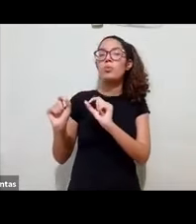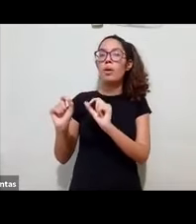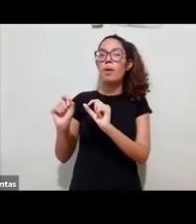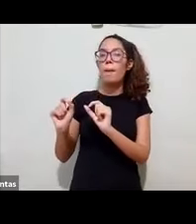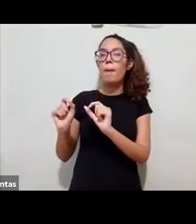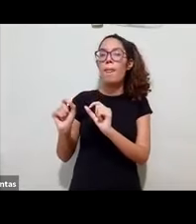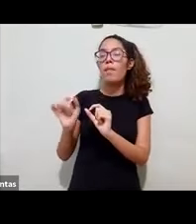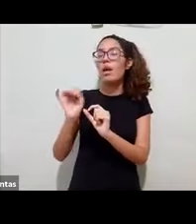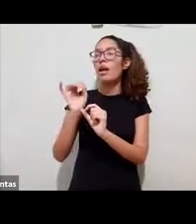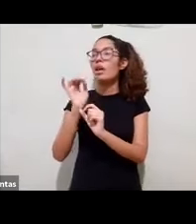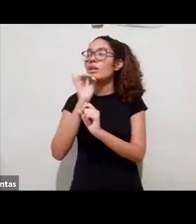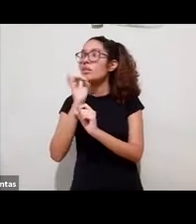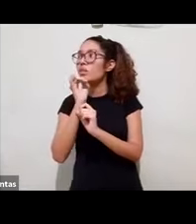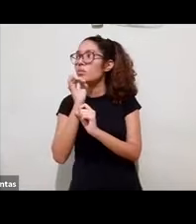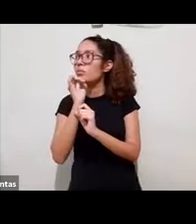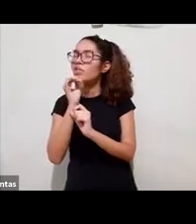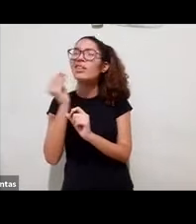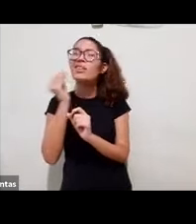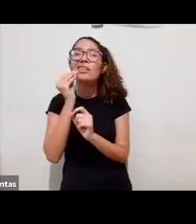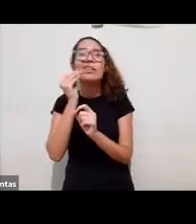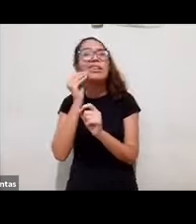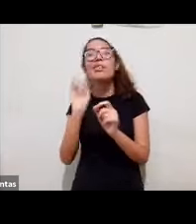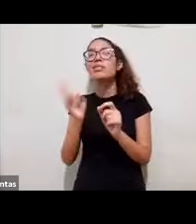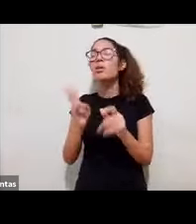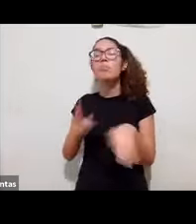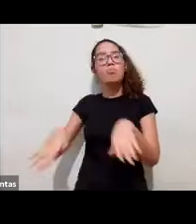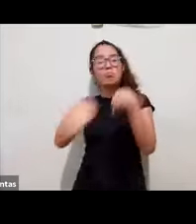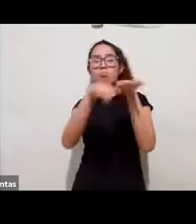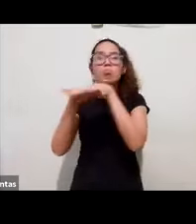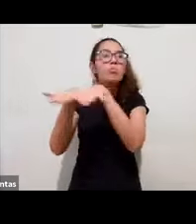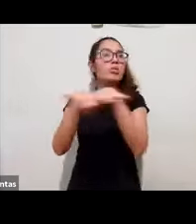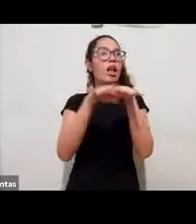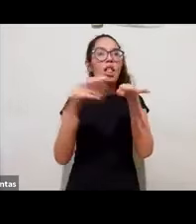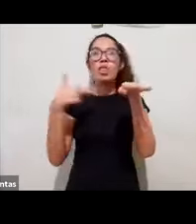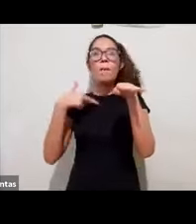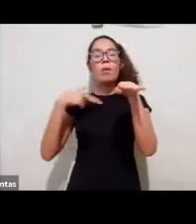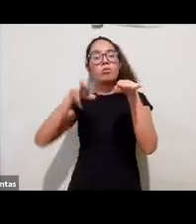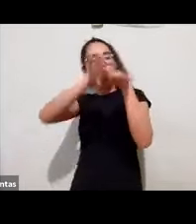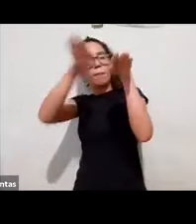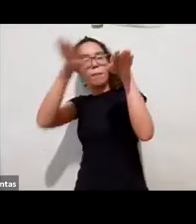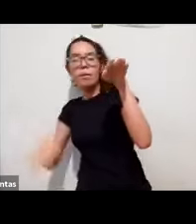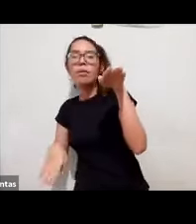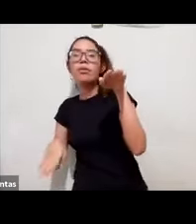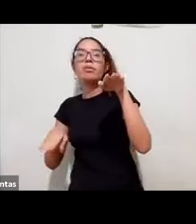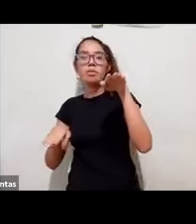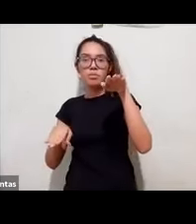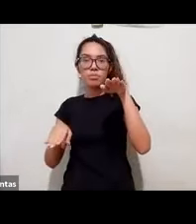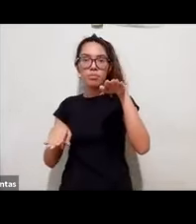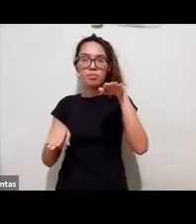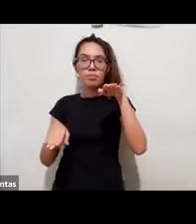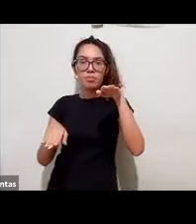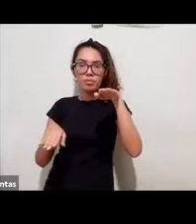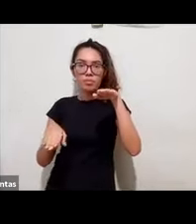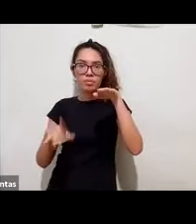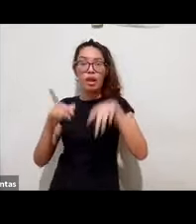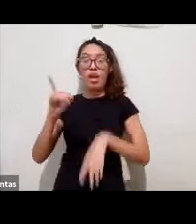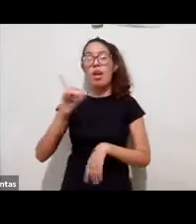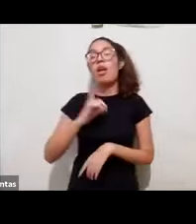desconstruir as desigualdades sociais, né? A gente estava numa atividade de um coletivo que eu faço